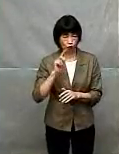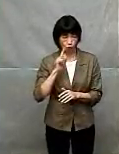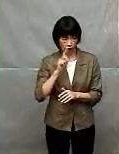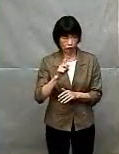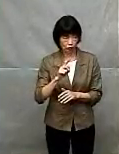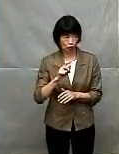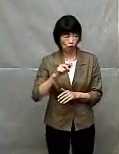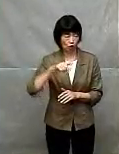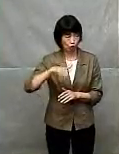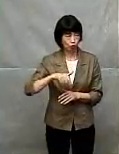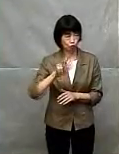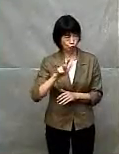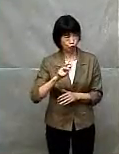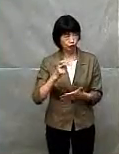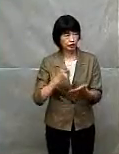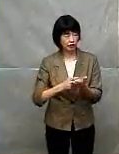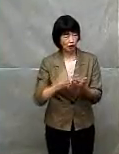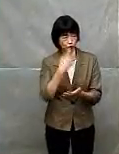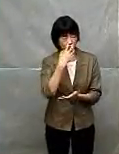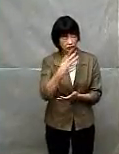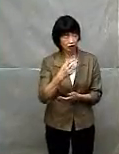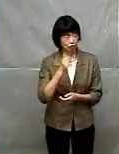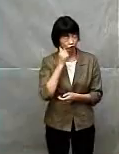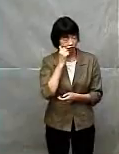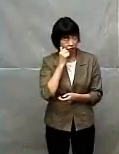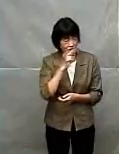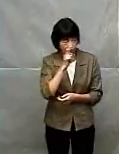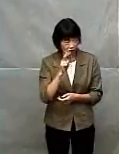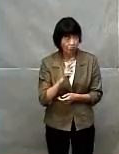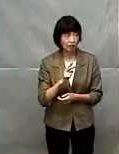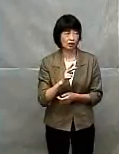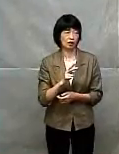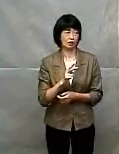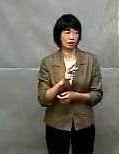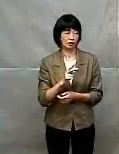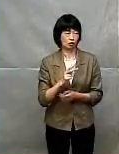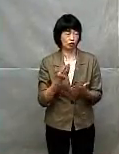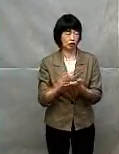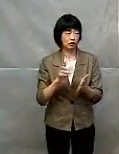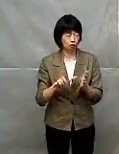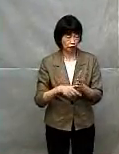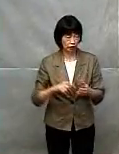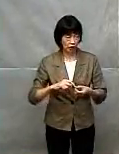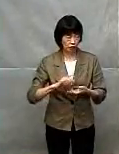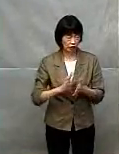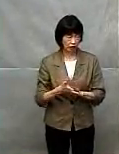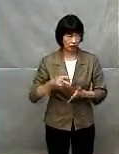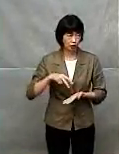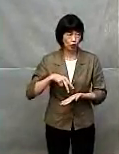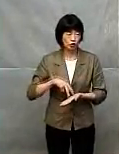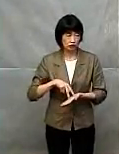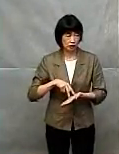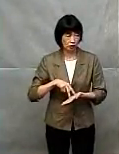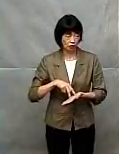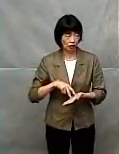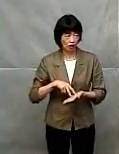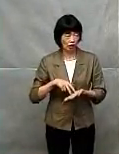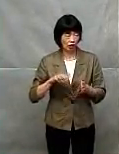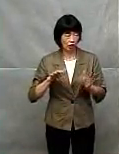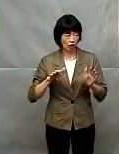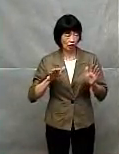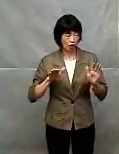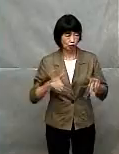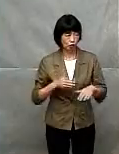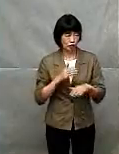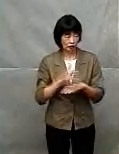はちょっと難しかろうと、いう議論になってきた場合には山形県としては、羽越奥羽についてフル規格